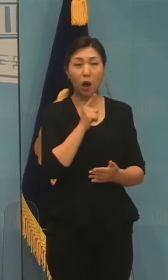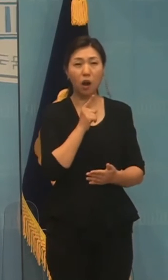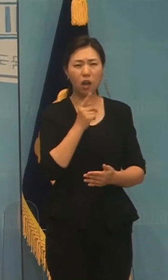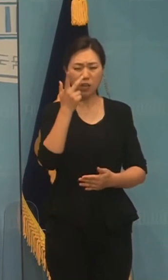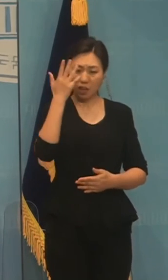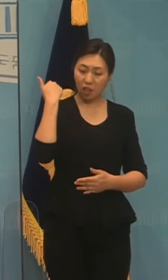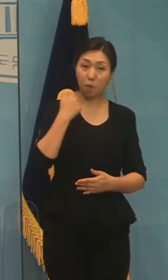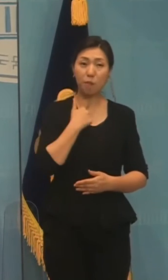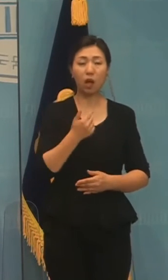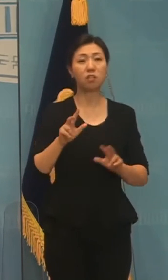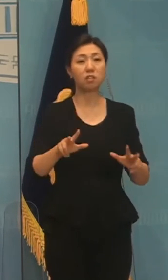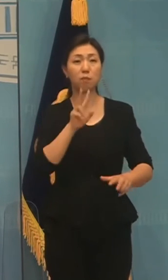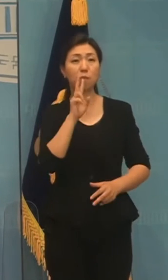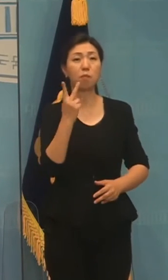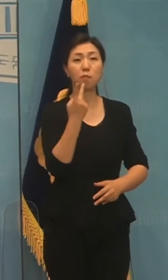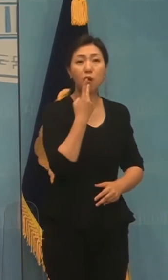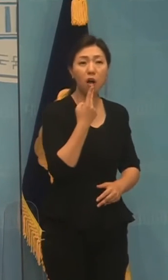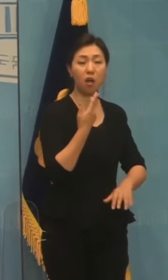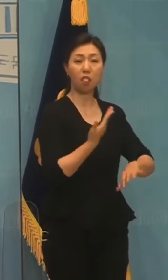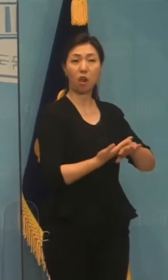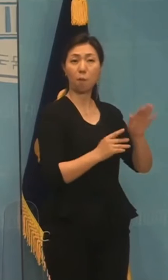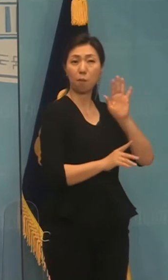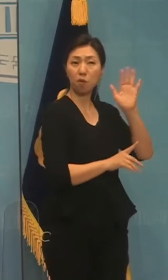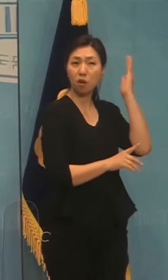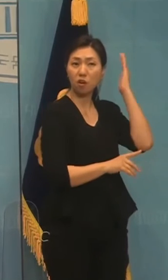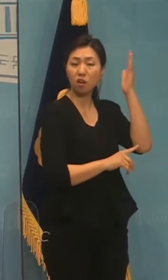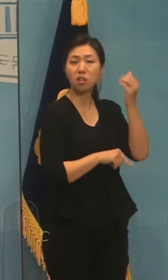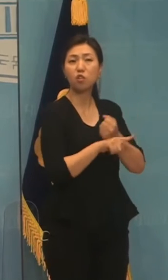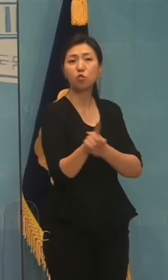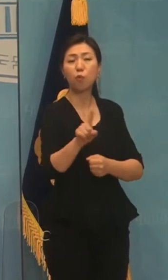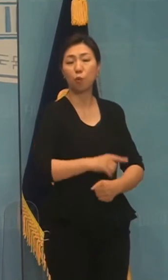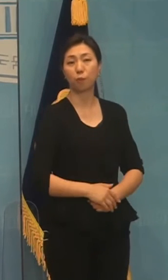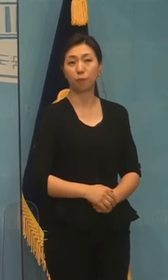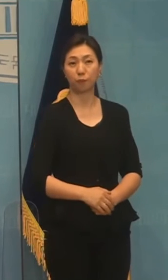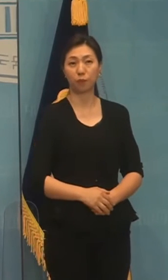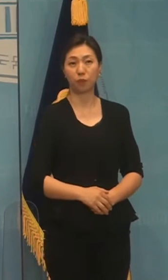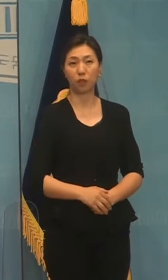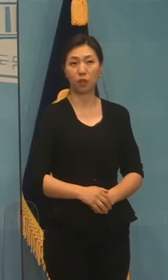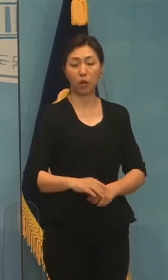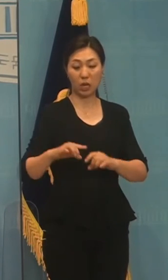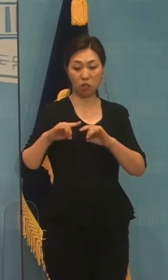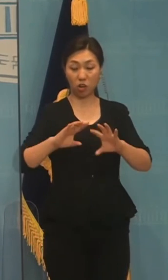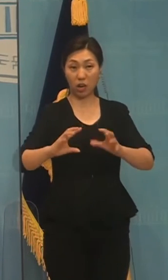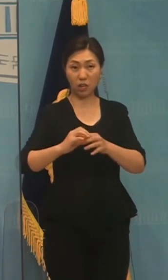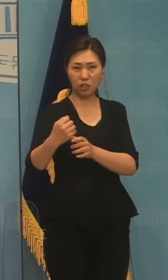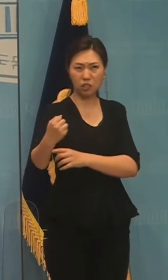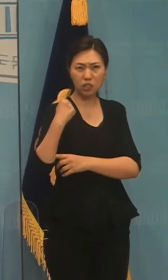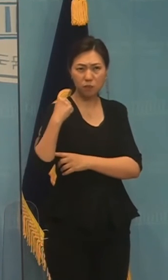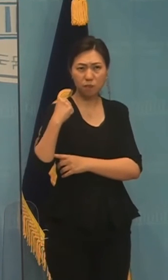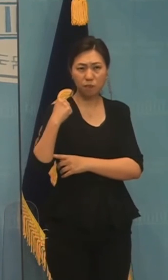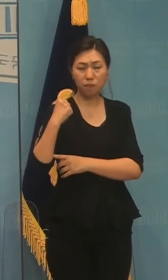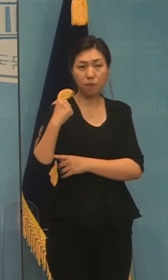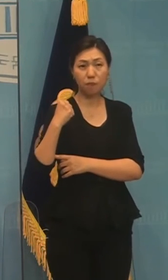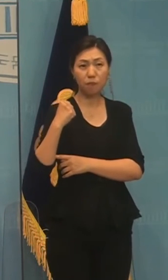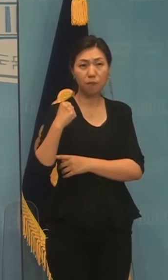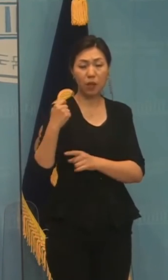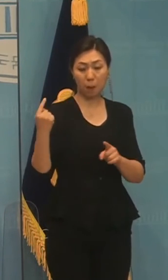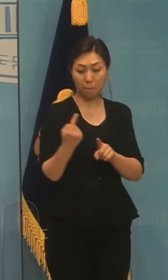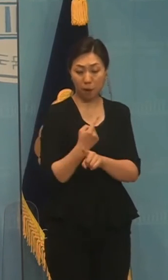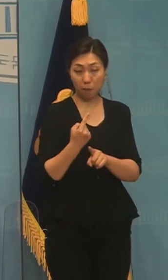이유가 무엇인가요? 에너지 전환 정책에 따라 대한민국에서 원전이 제로가 되는 시점은